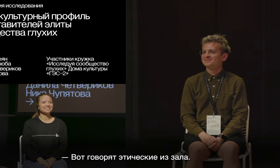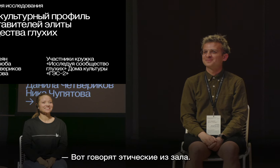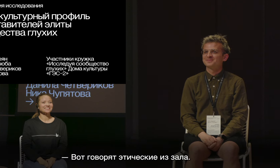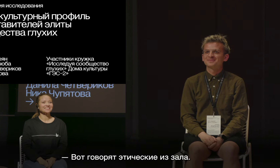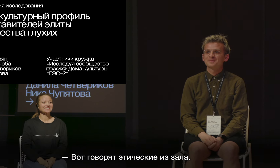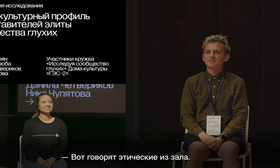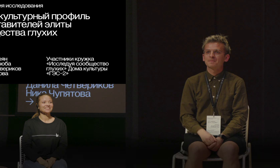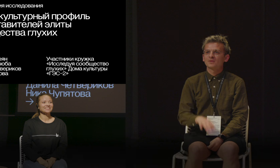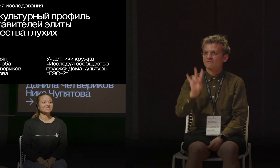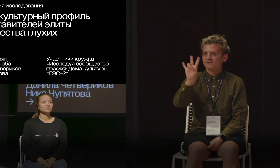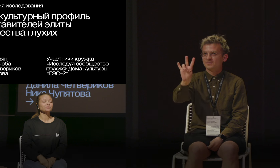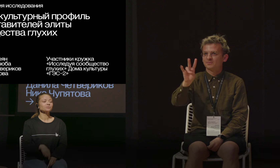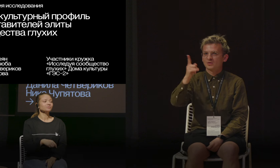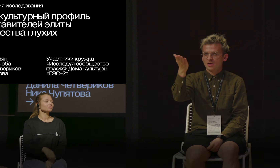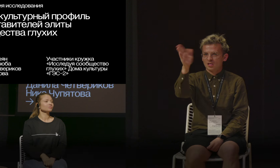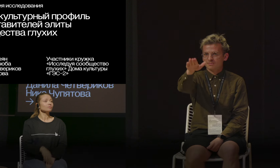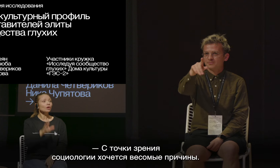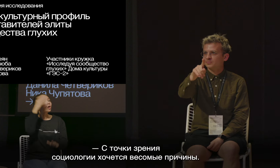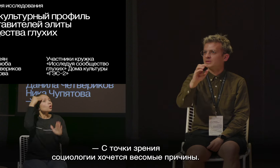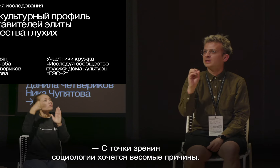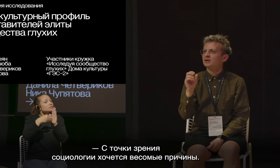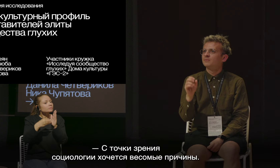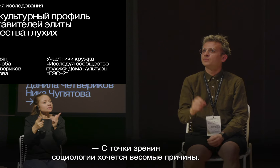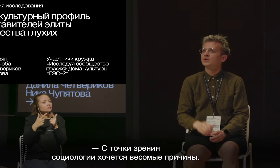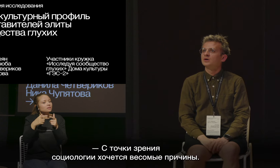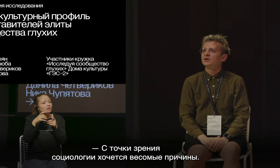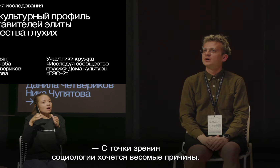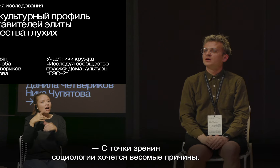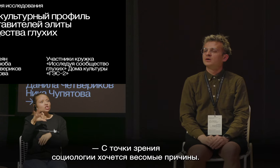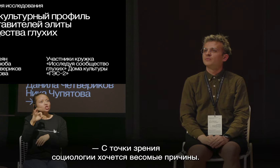Говорит, этические. Но с точки зрения социологии хочется весомые причины.